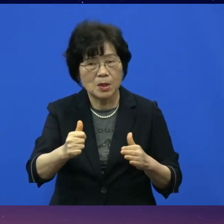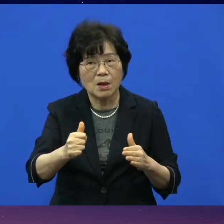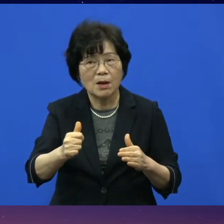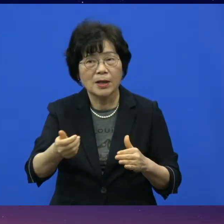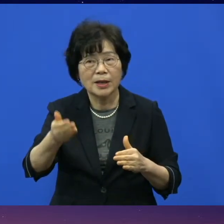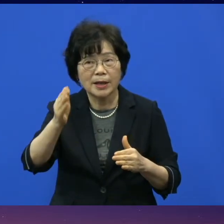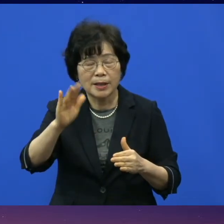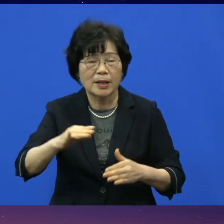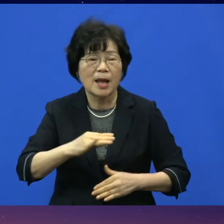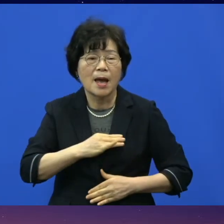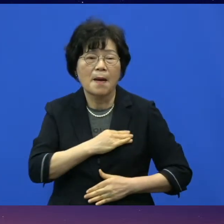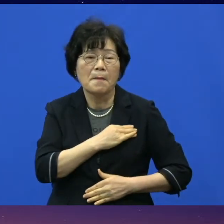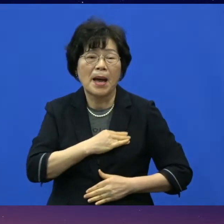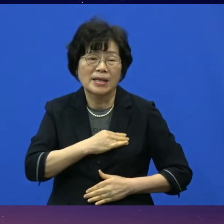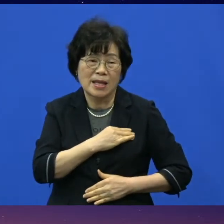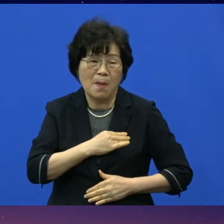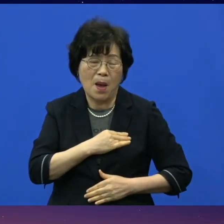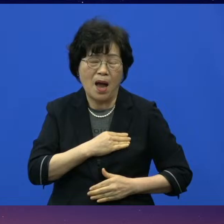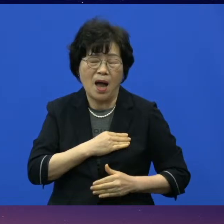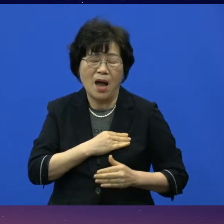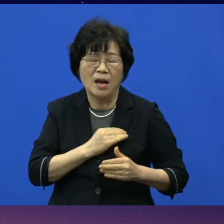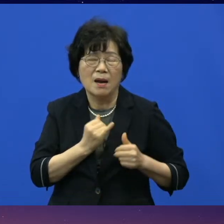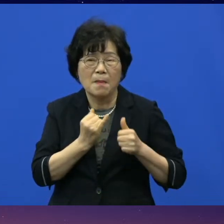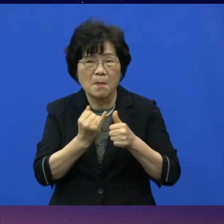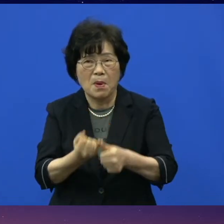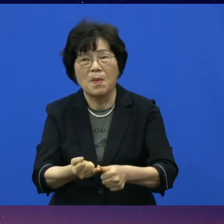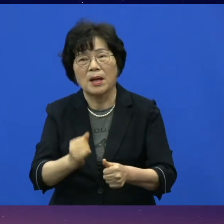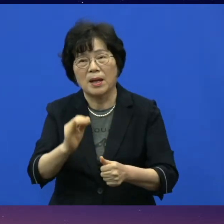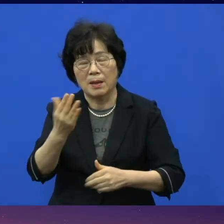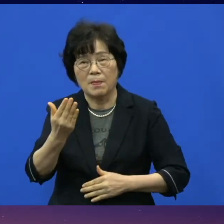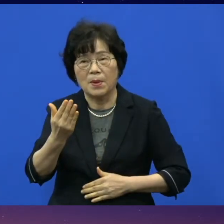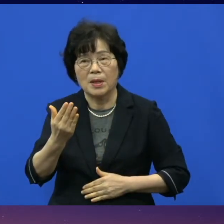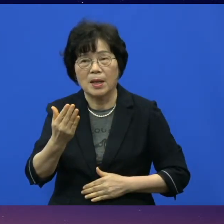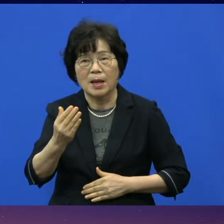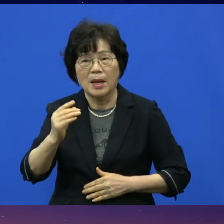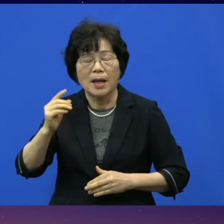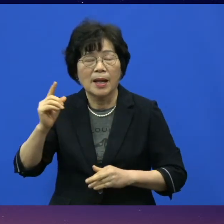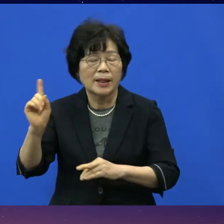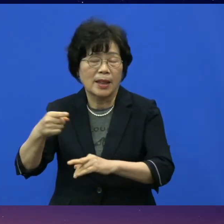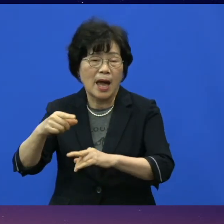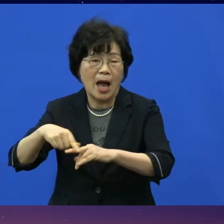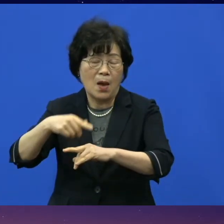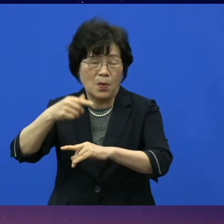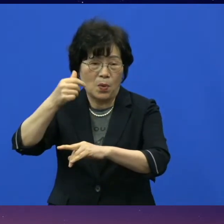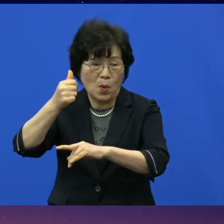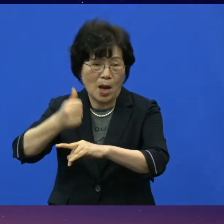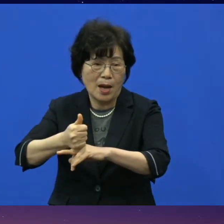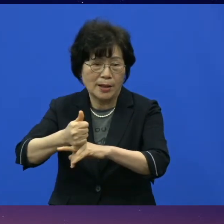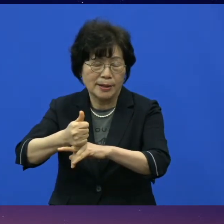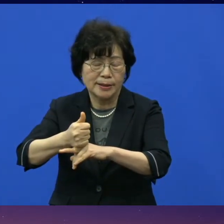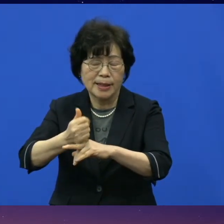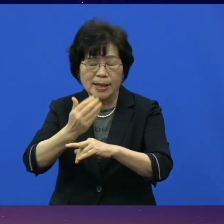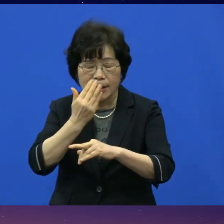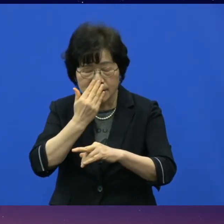일어납니까? 바세바 사건이 일어나요. 여러분, 이 다윗은 성왕입니다. 이스라엘의 절대적